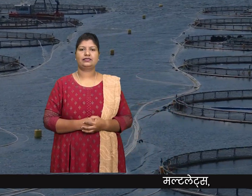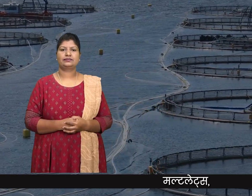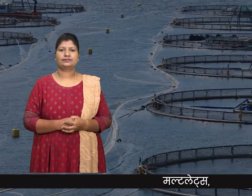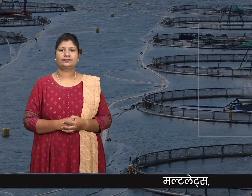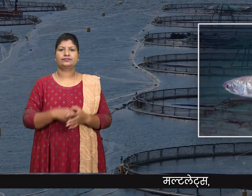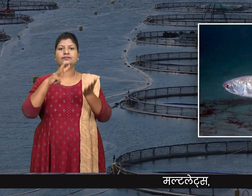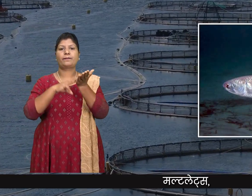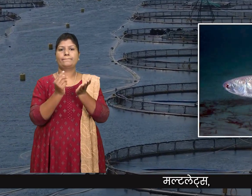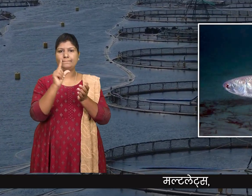मल्टलेटस,